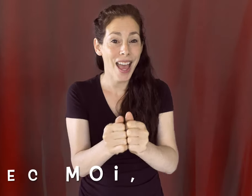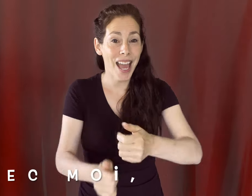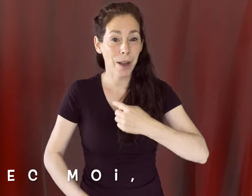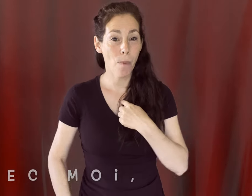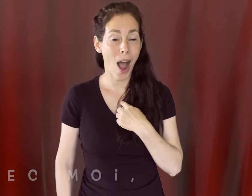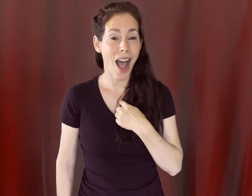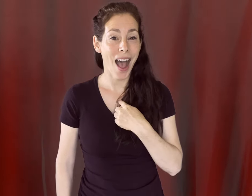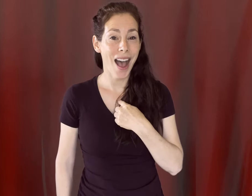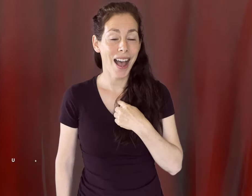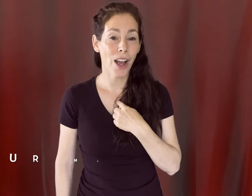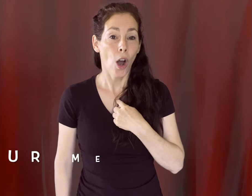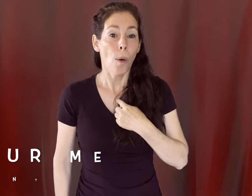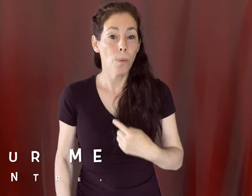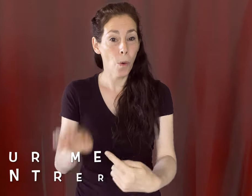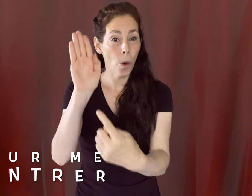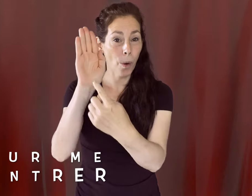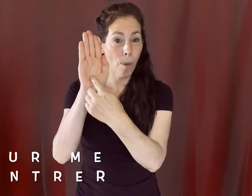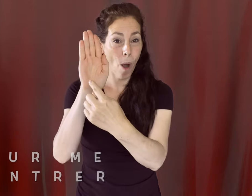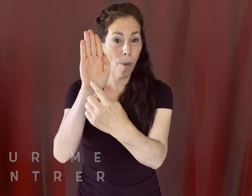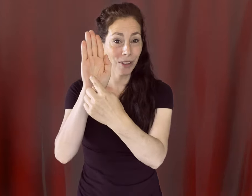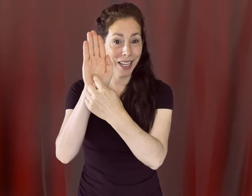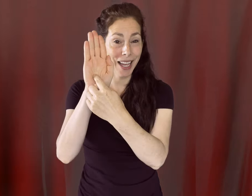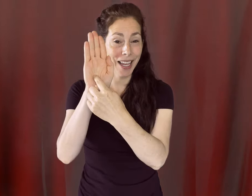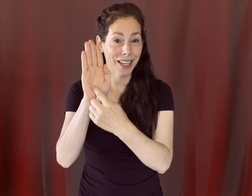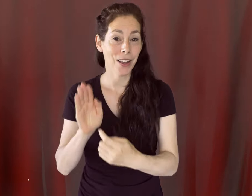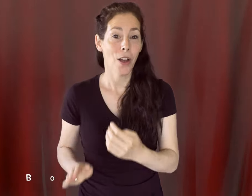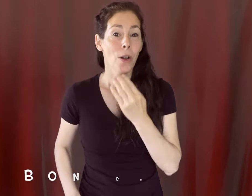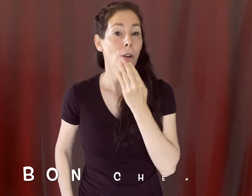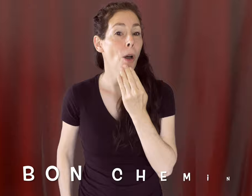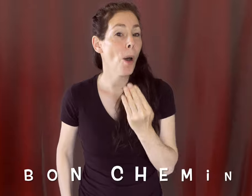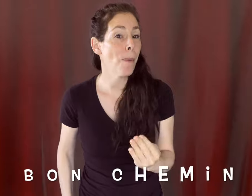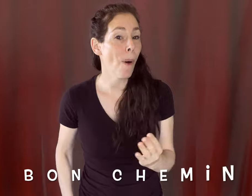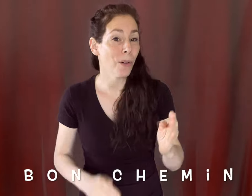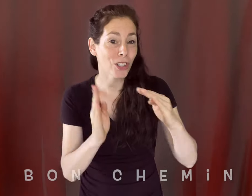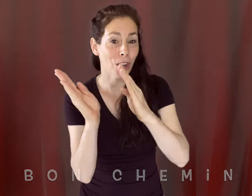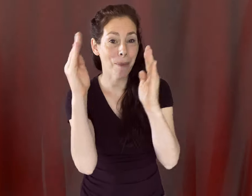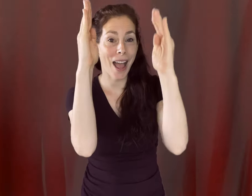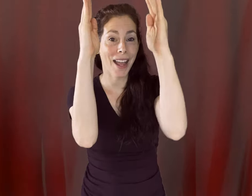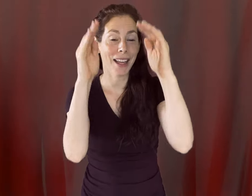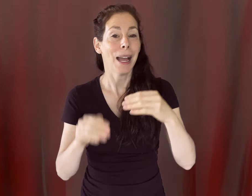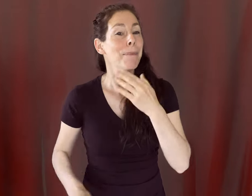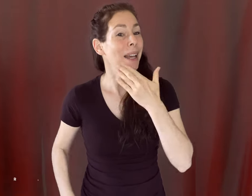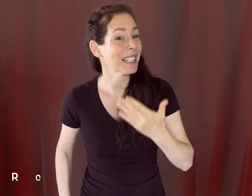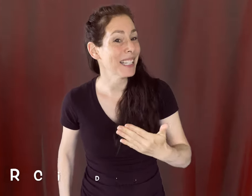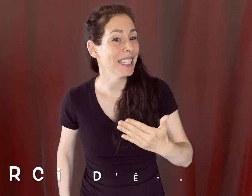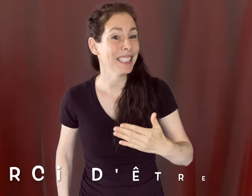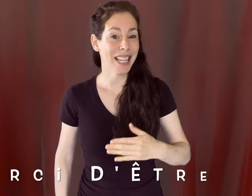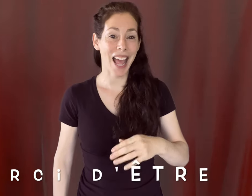Avec moi, pour me montrer le bon chemin. Merci